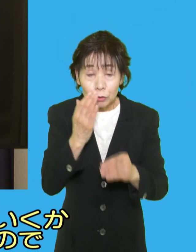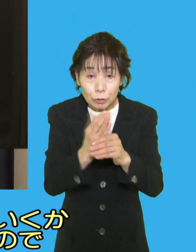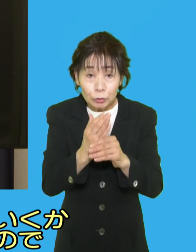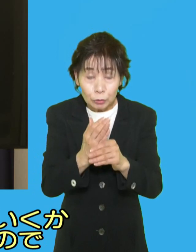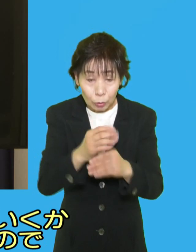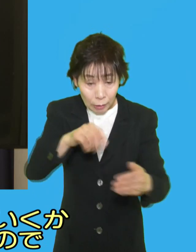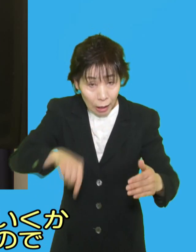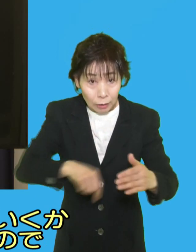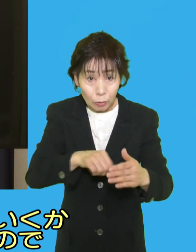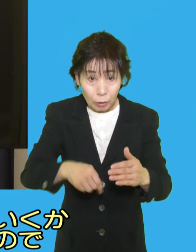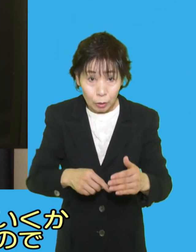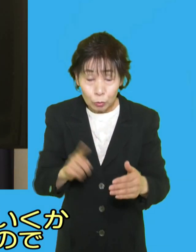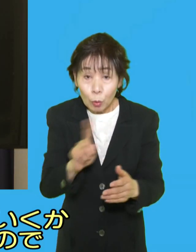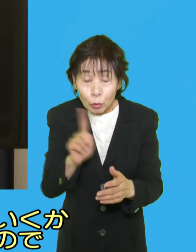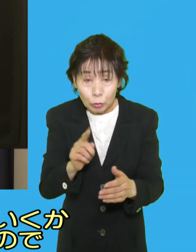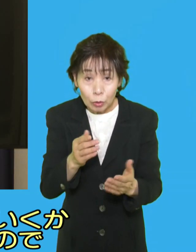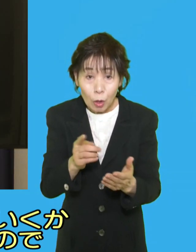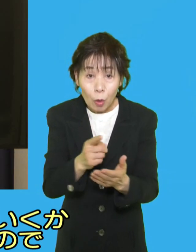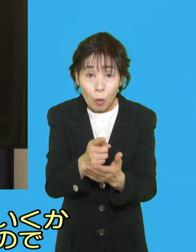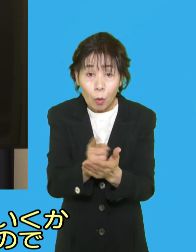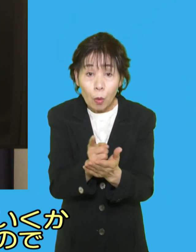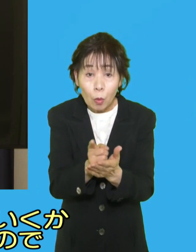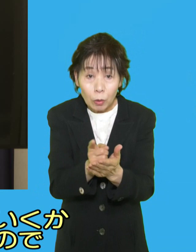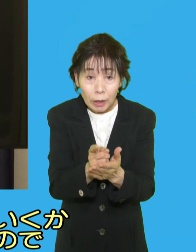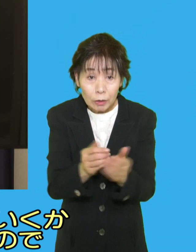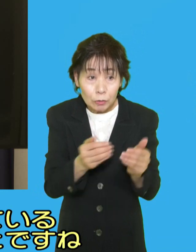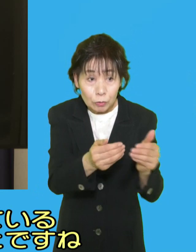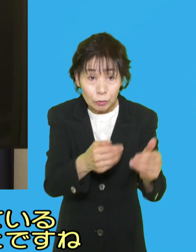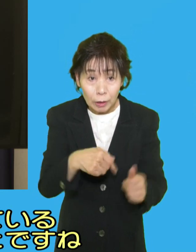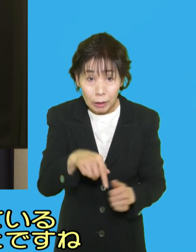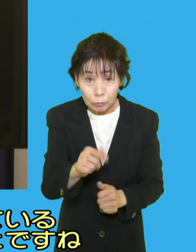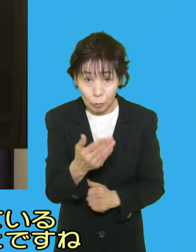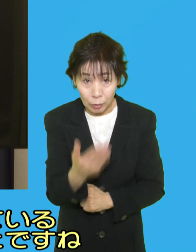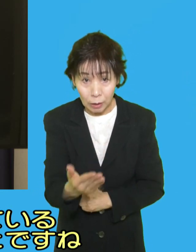のがどういう方向で進んでいくかということもありますので、